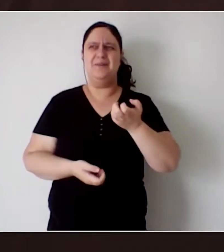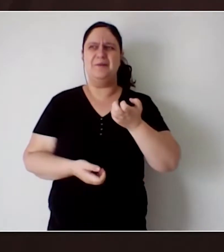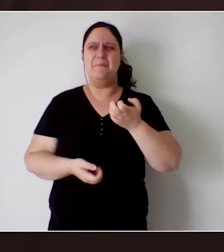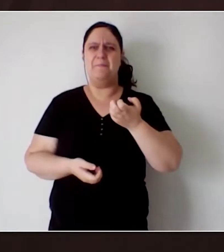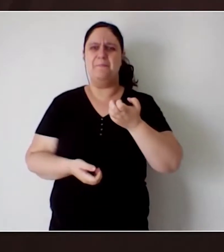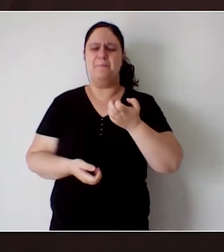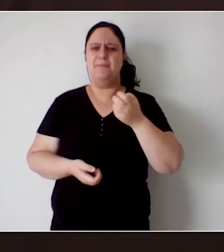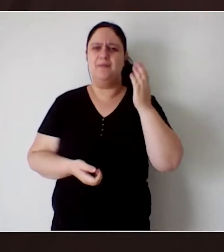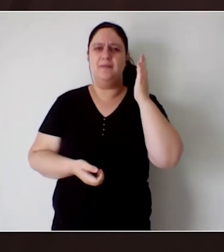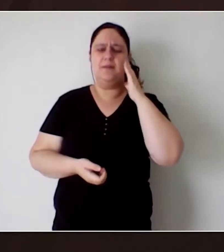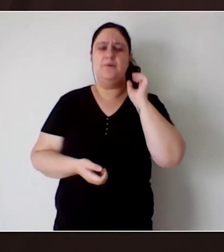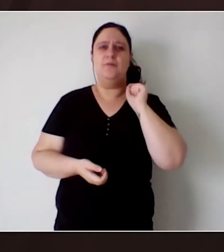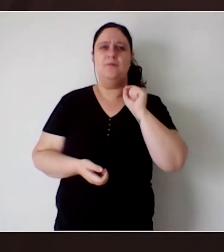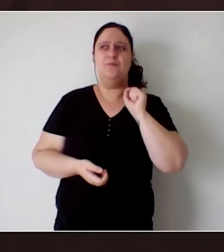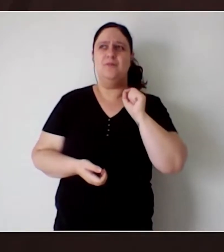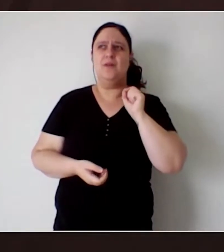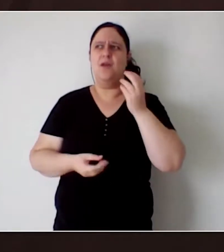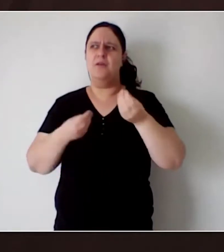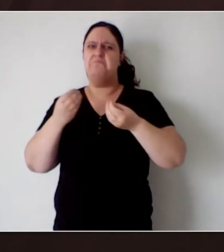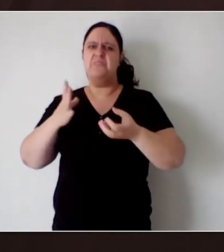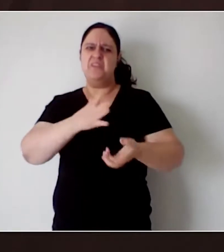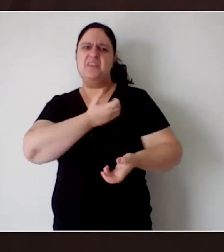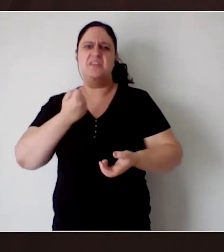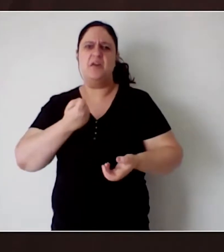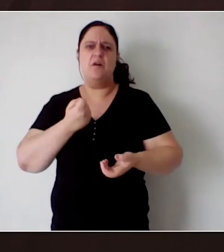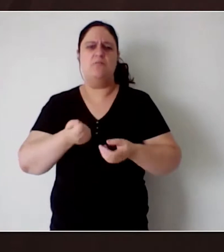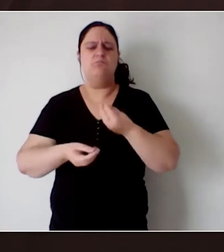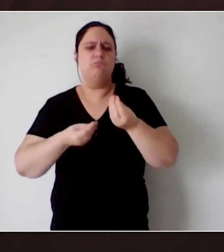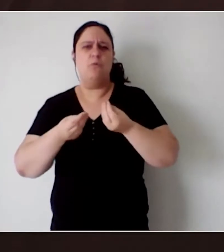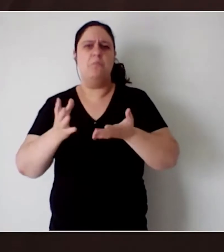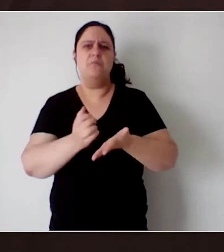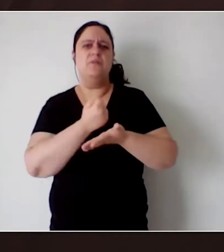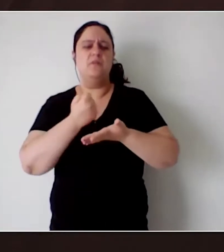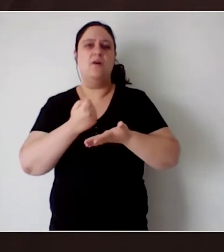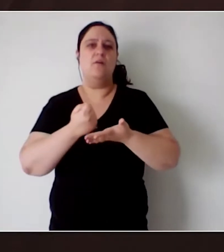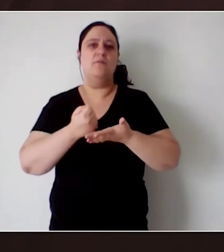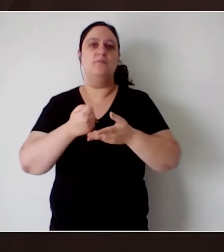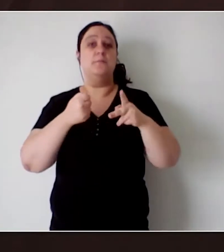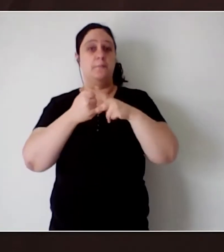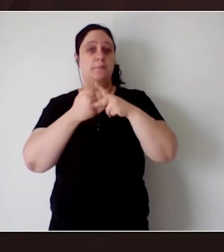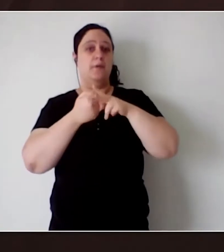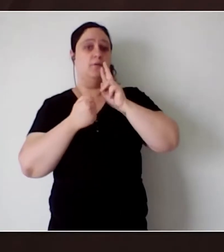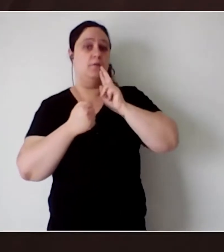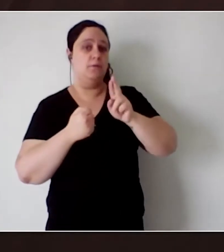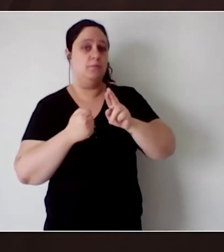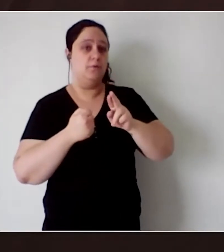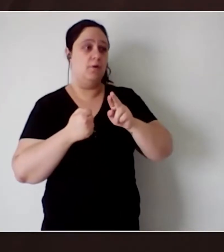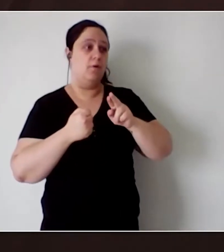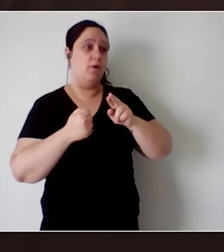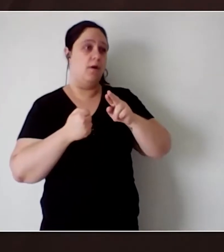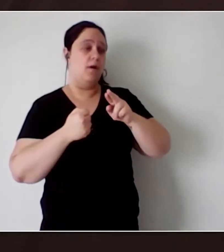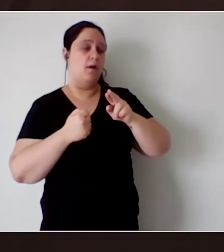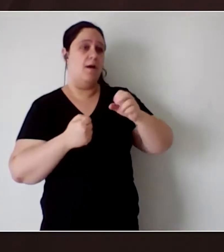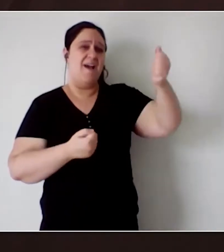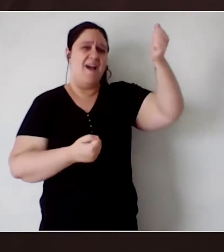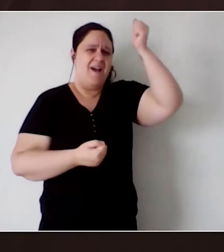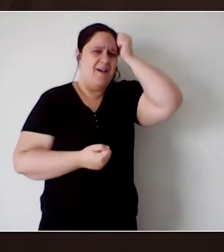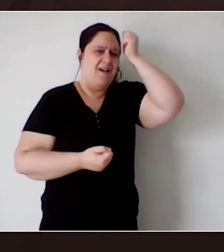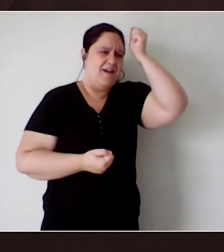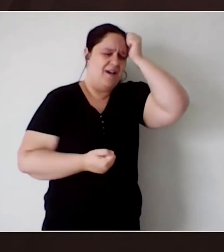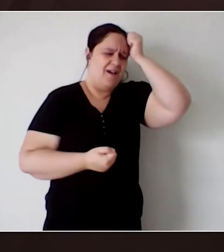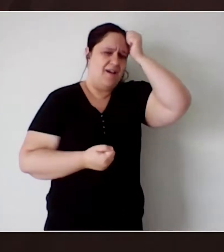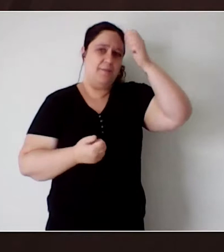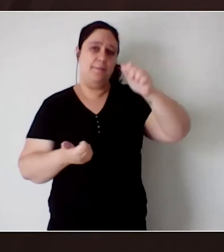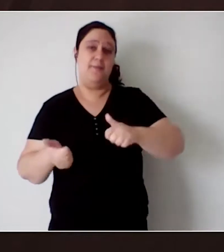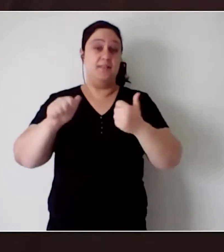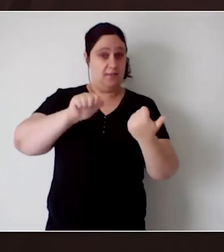fazer para sermos salvos. Pedro falou: arrependei-vos e sejam batizados. E o que